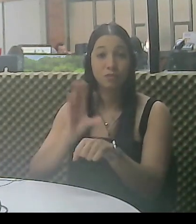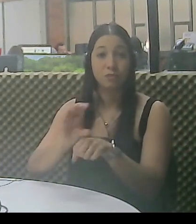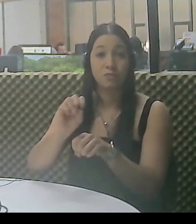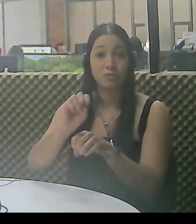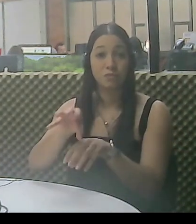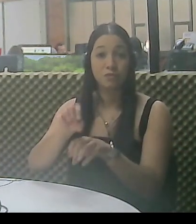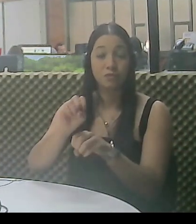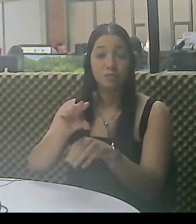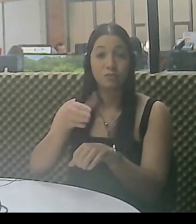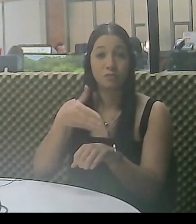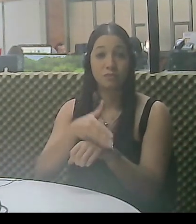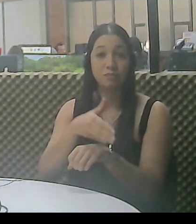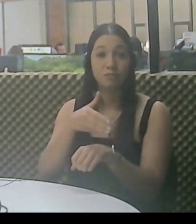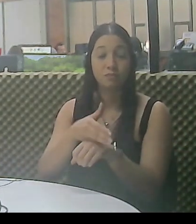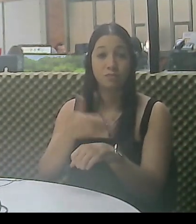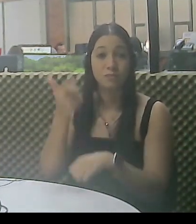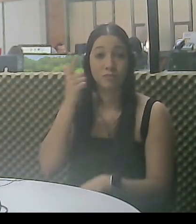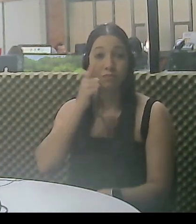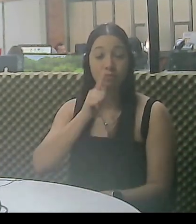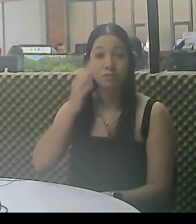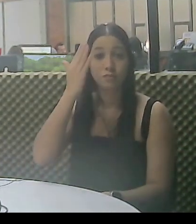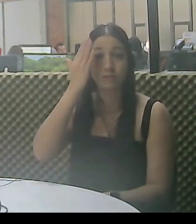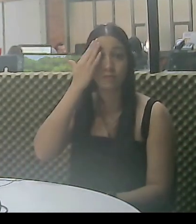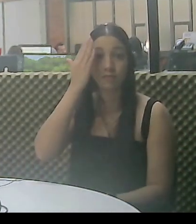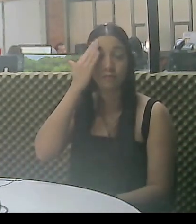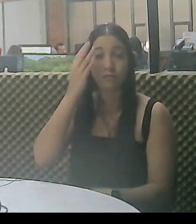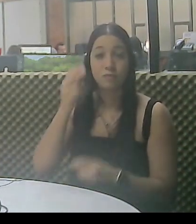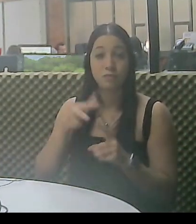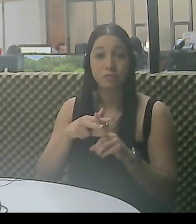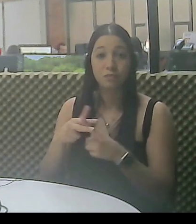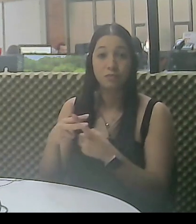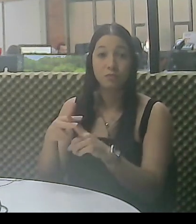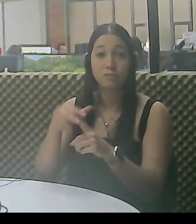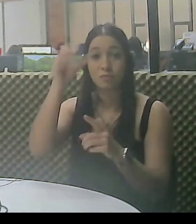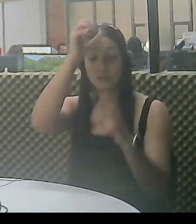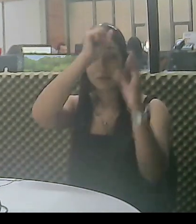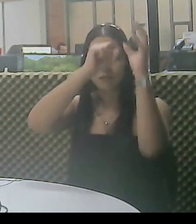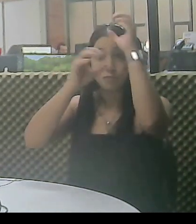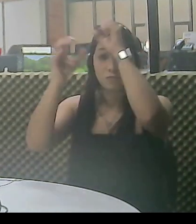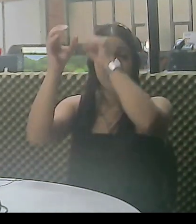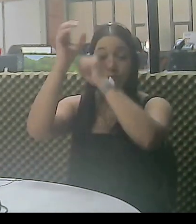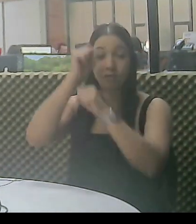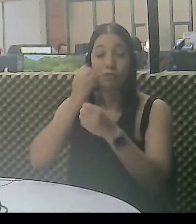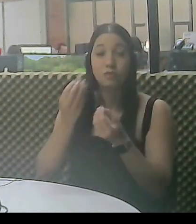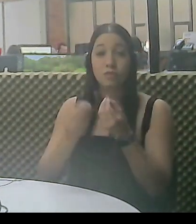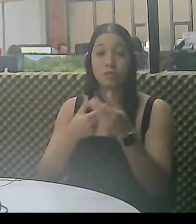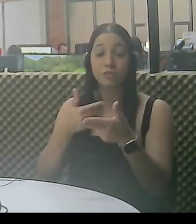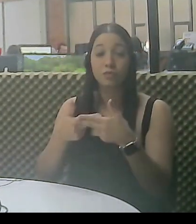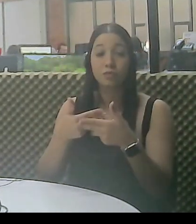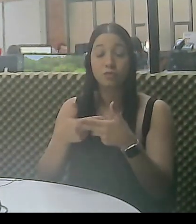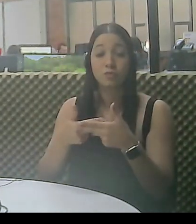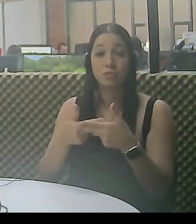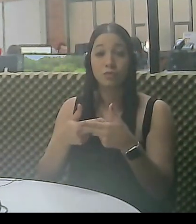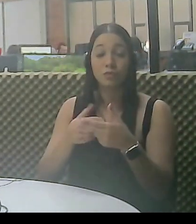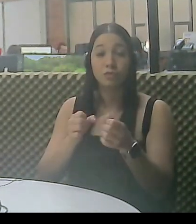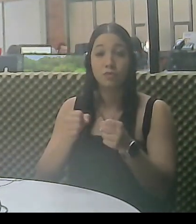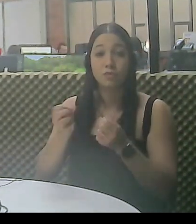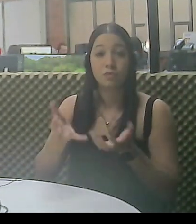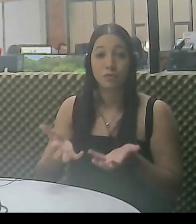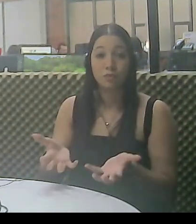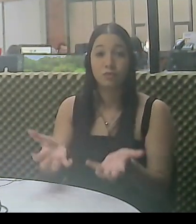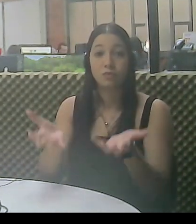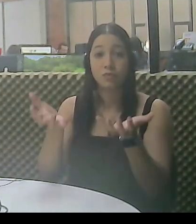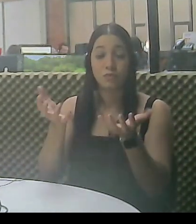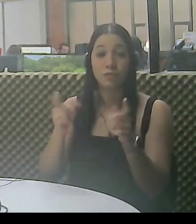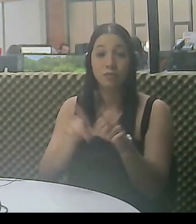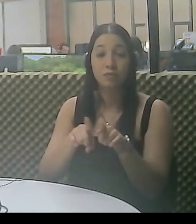curso. Os participantes receberão noções de manutenção e vão aprender todas as funções de mecanismo do trator, bem como a operação